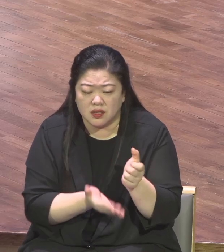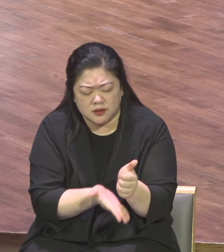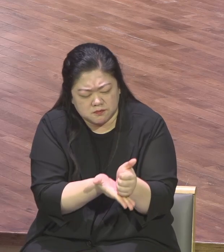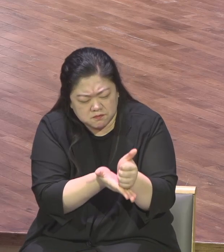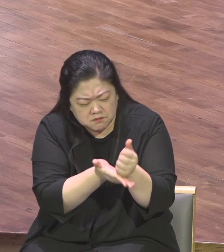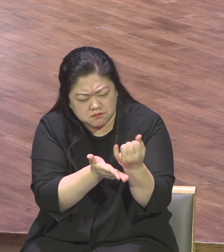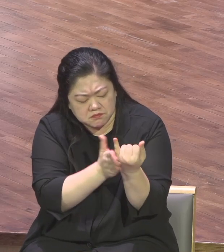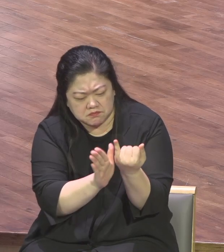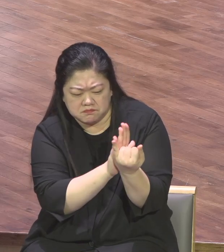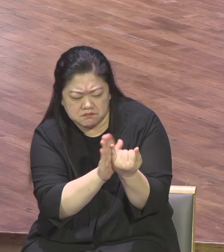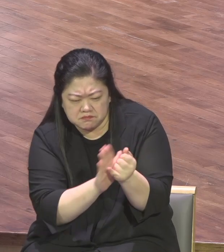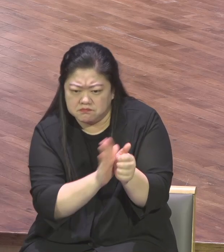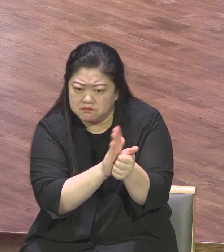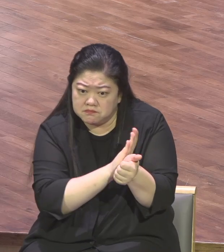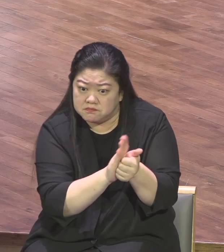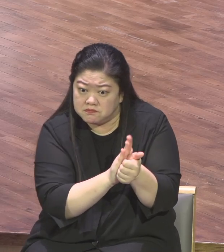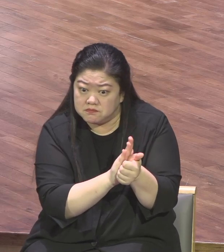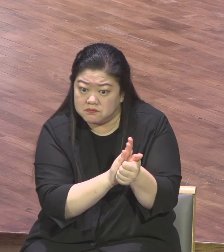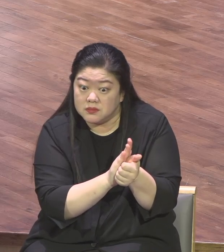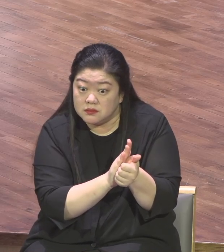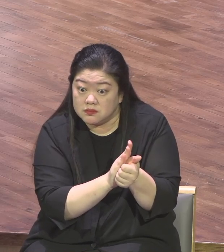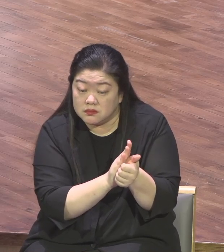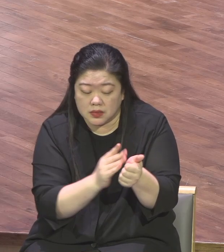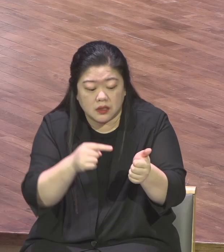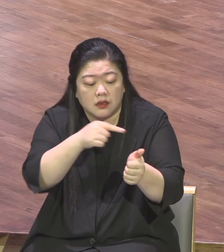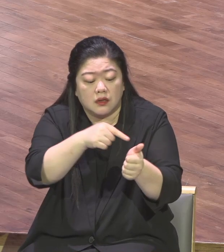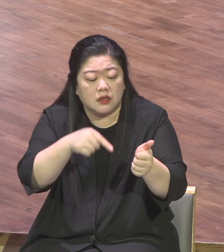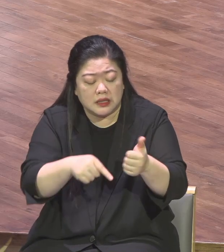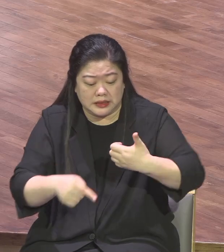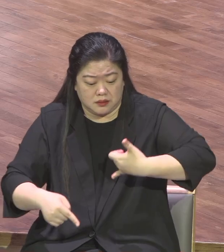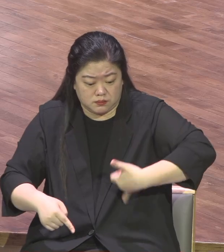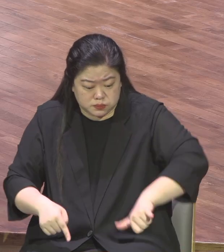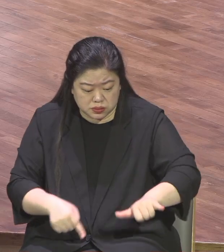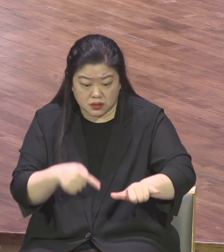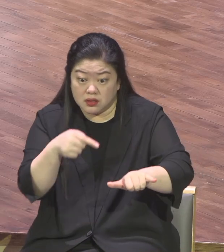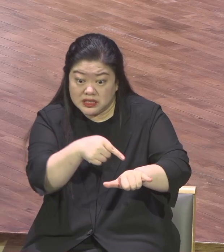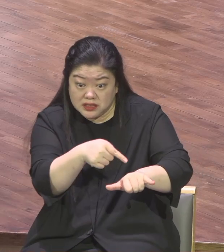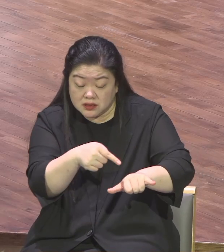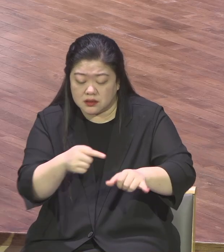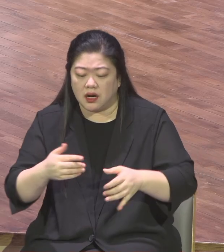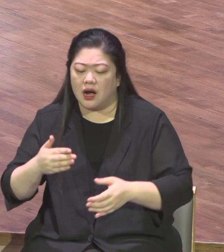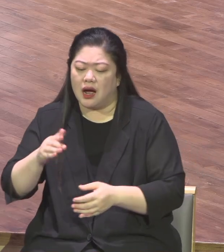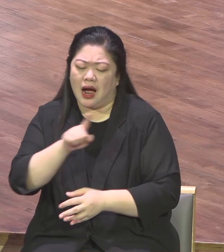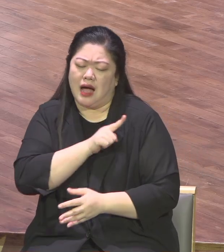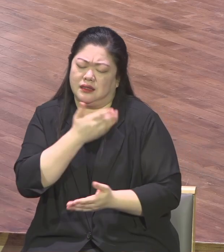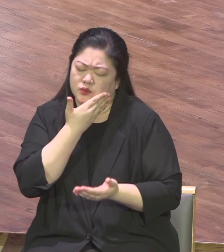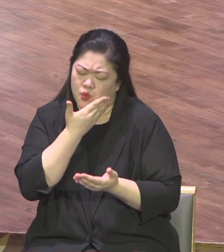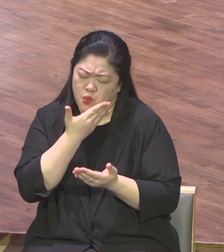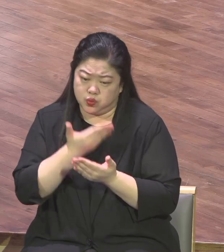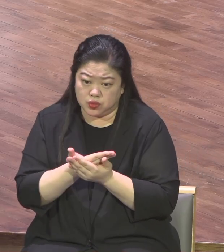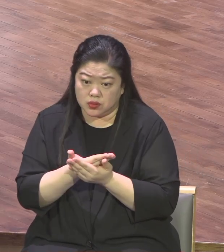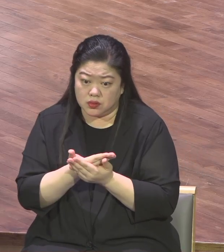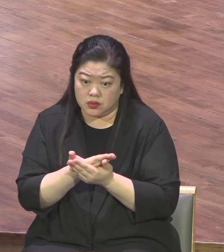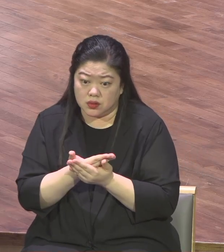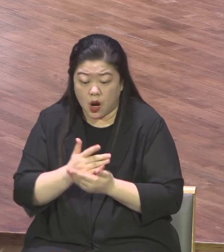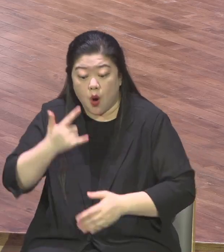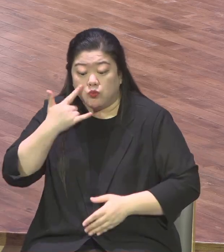하나님께서 우리에게 기업으로 삼아주셨다는 것은 하나님의 가장 소중한 재산이 뭐요? 우리의